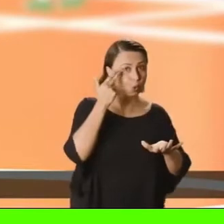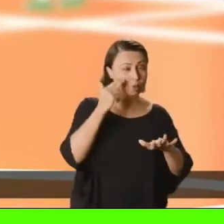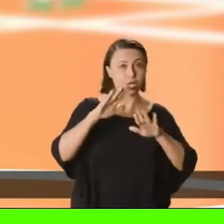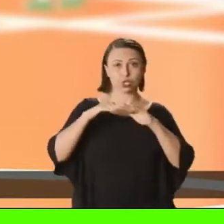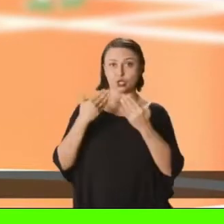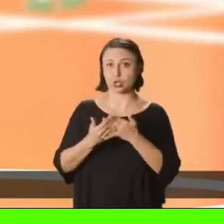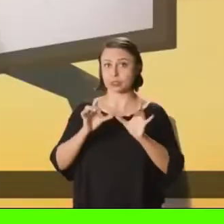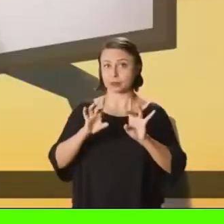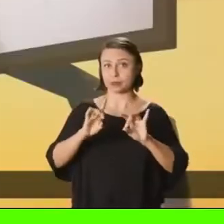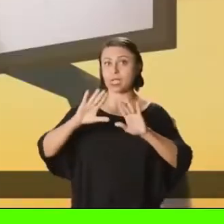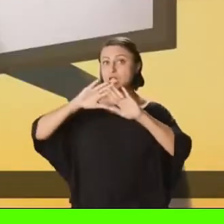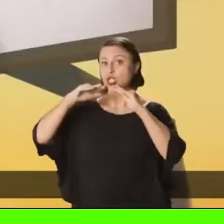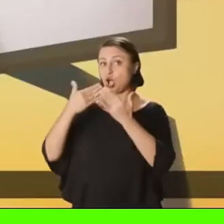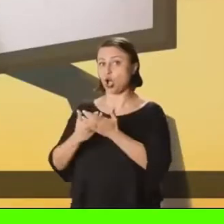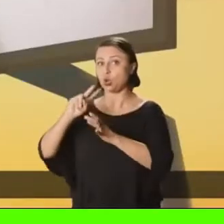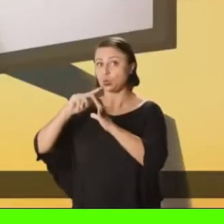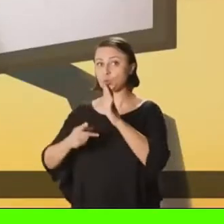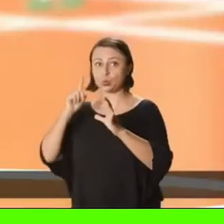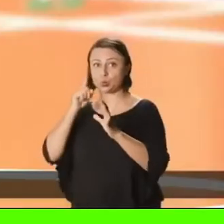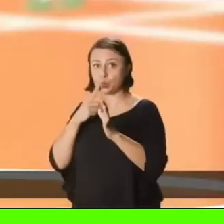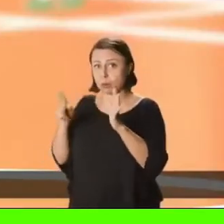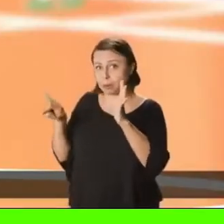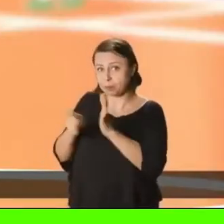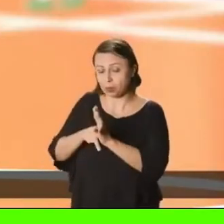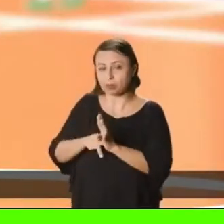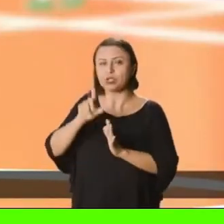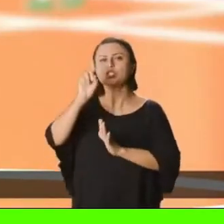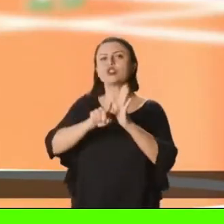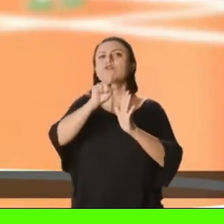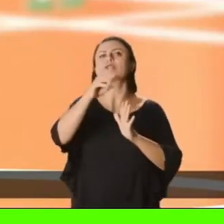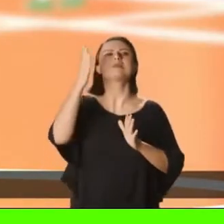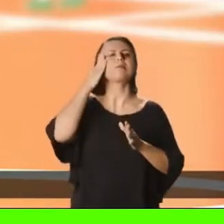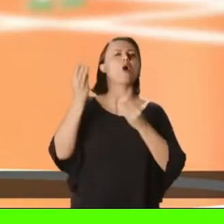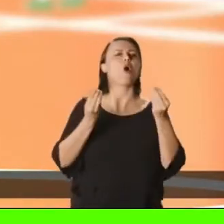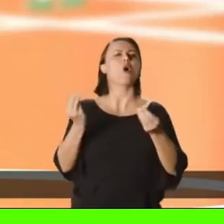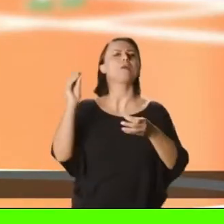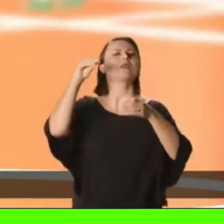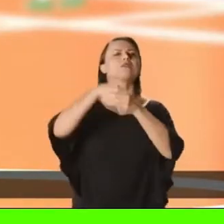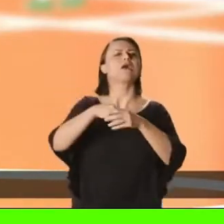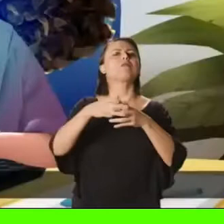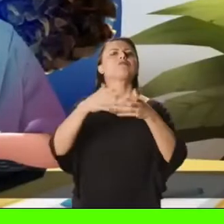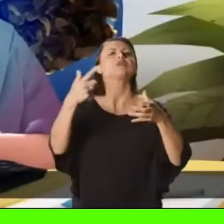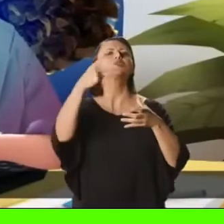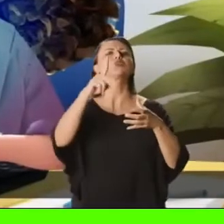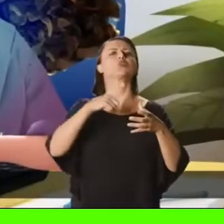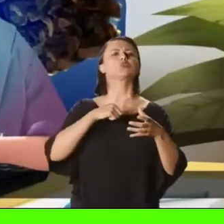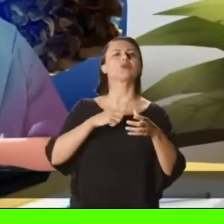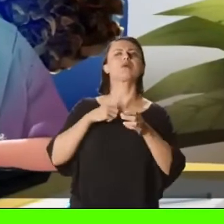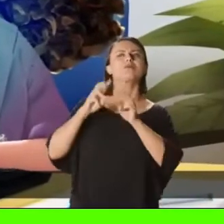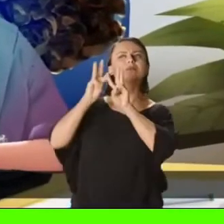escolas especiais ou escolas bilíngues de surdos. Diretores, saibam como ampliar a inclusão nas suas escolas